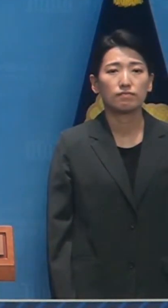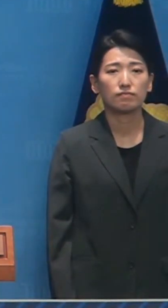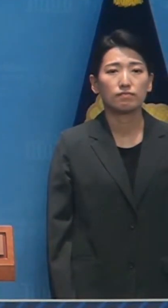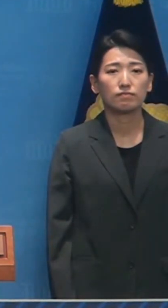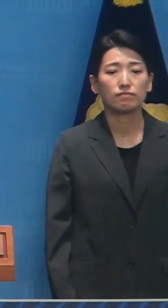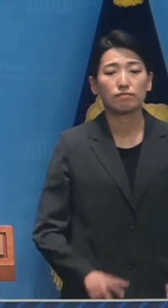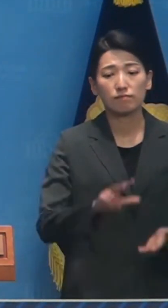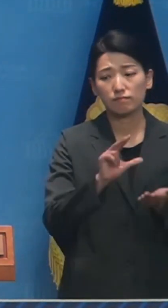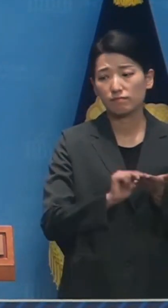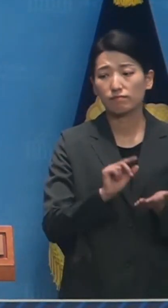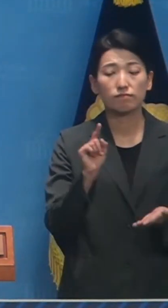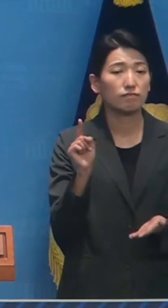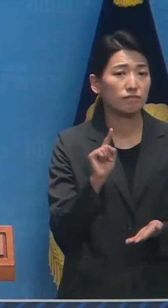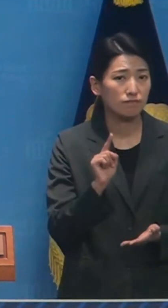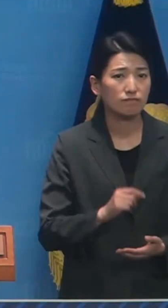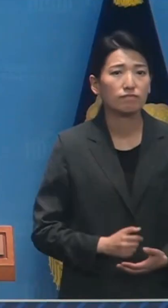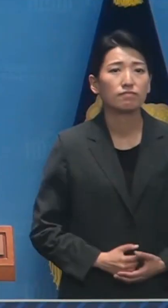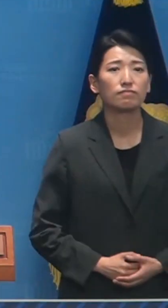문제는 이제